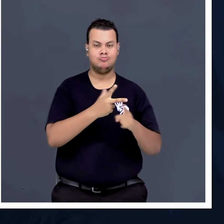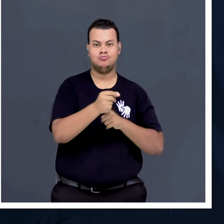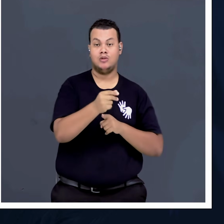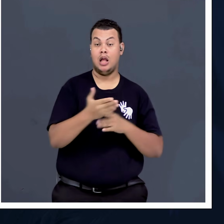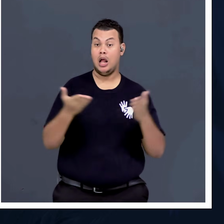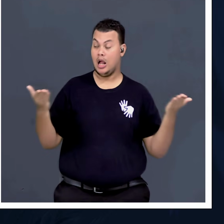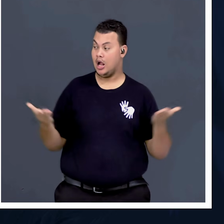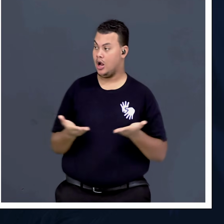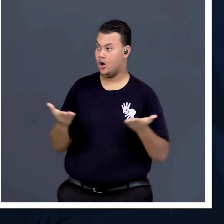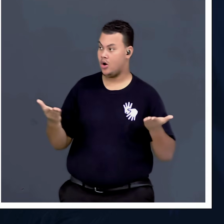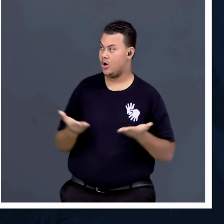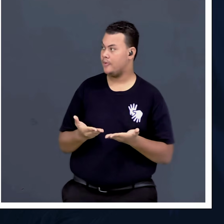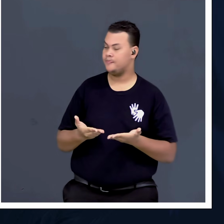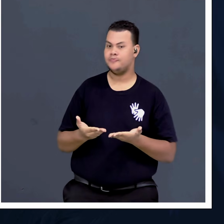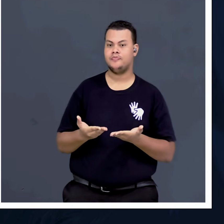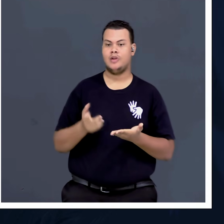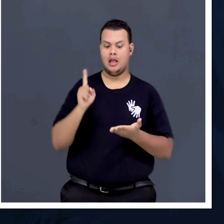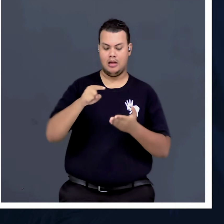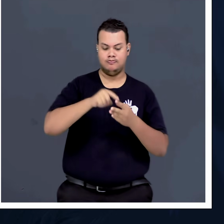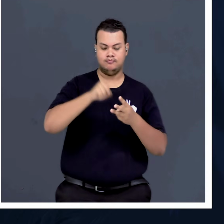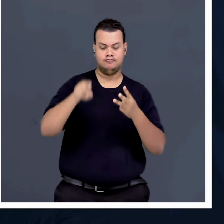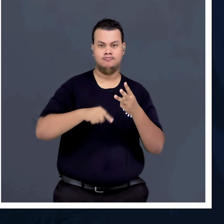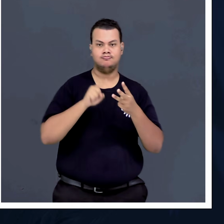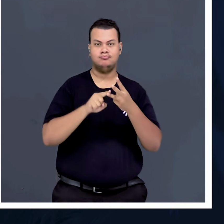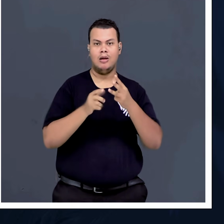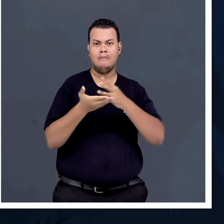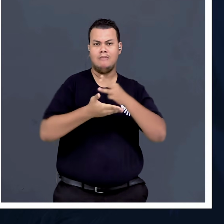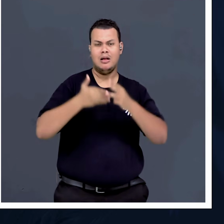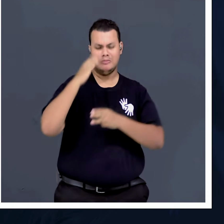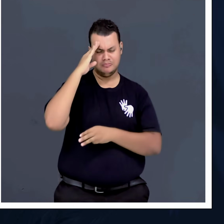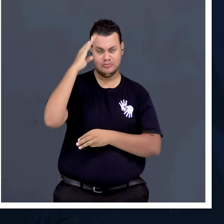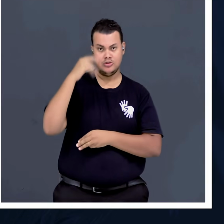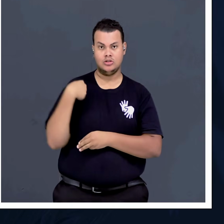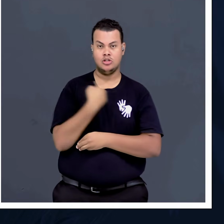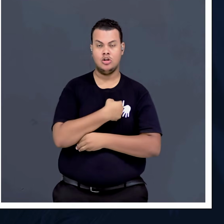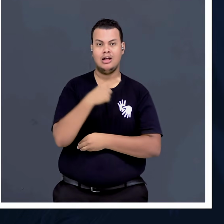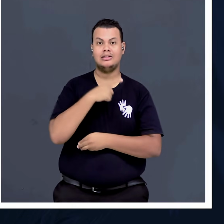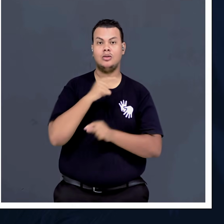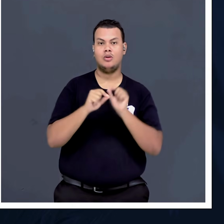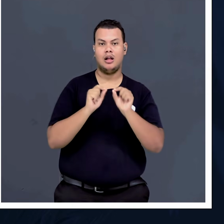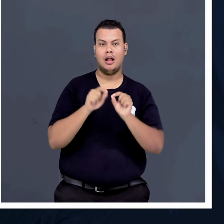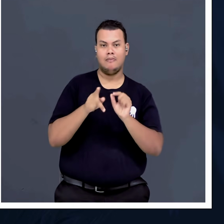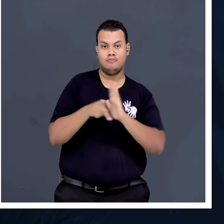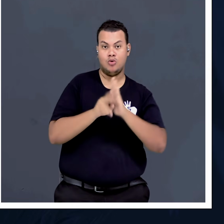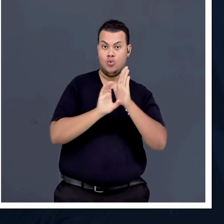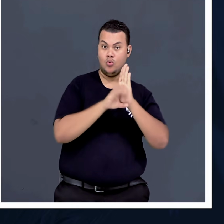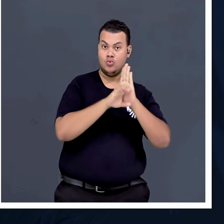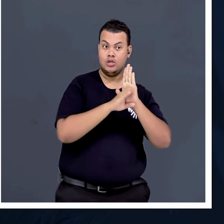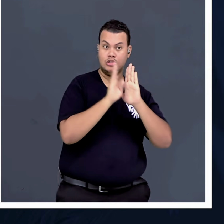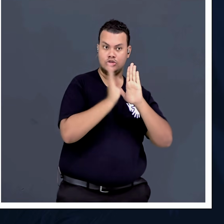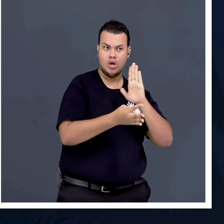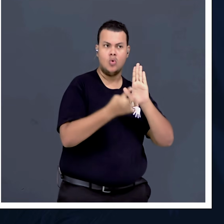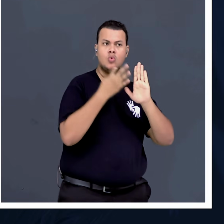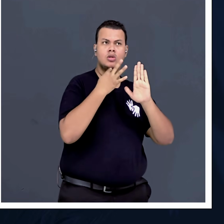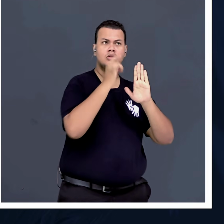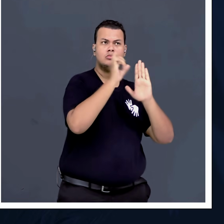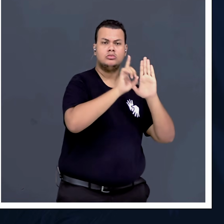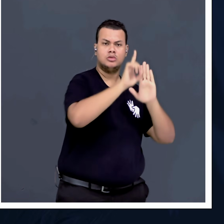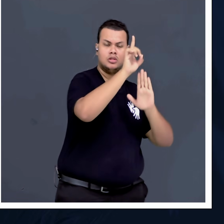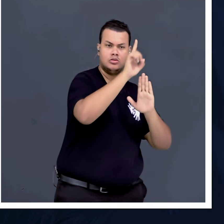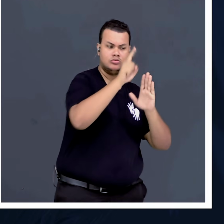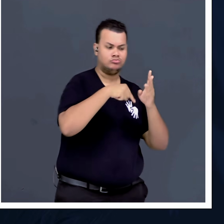E agora, o nosso terceiro pilar. Nós reformulamos o nosso conceito sobre quem é o nosso